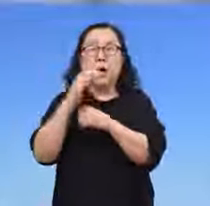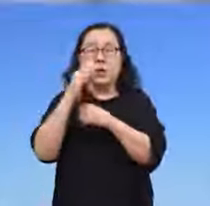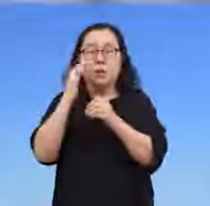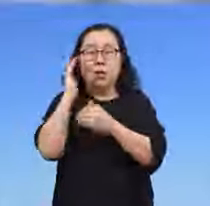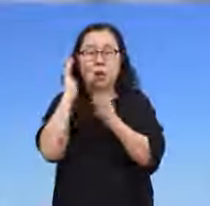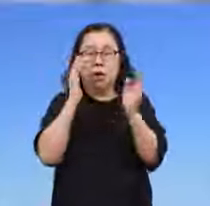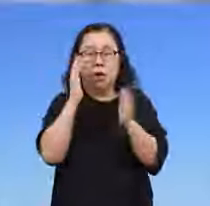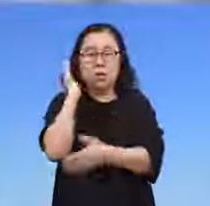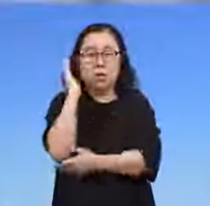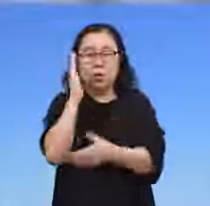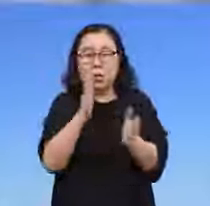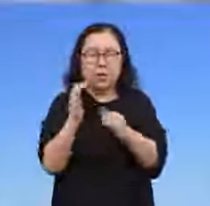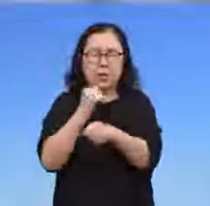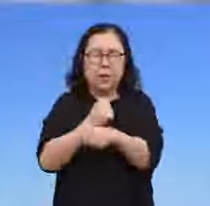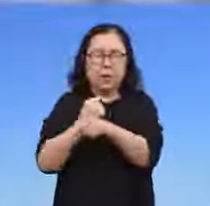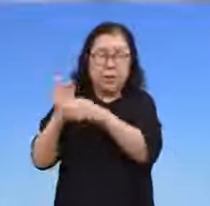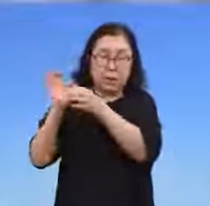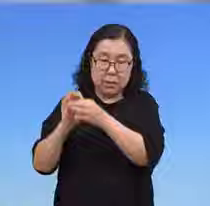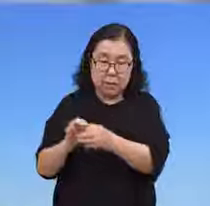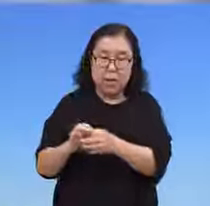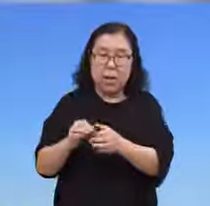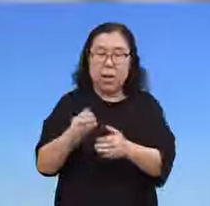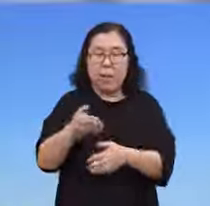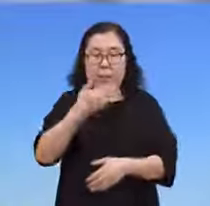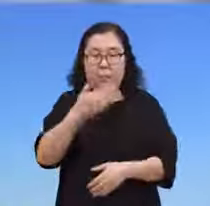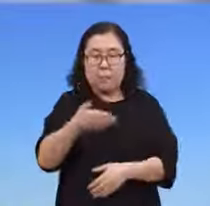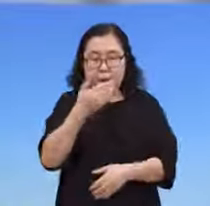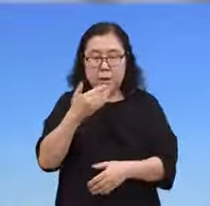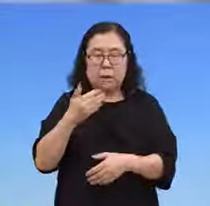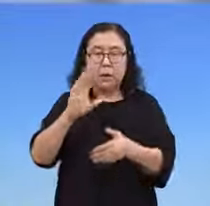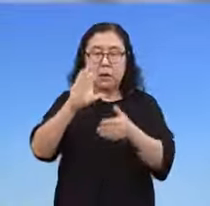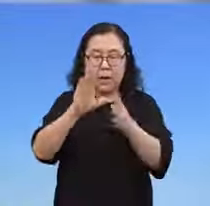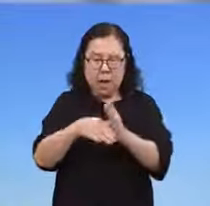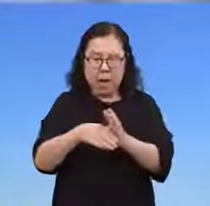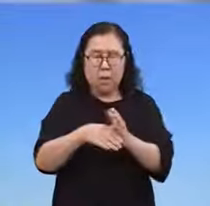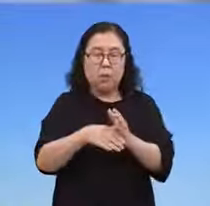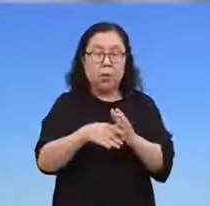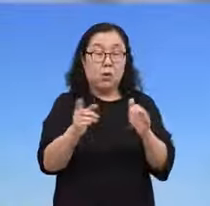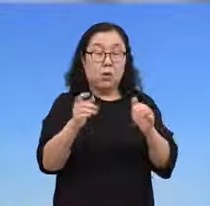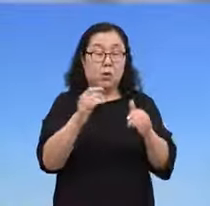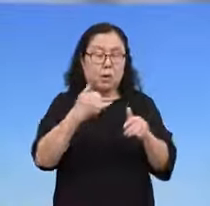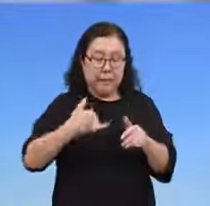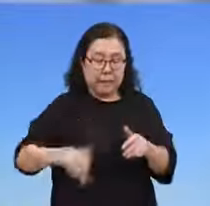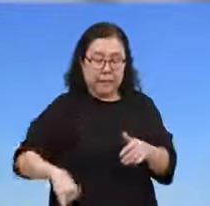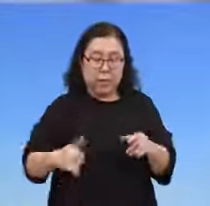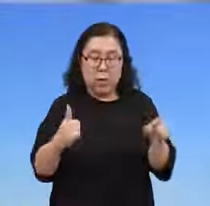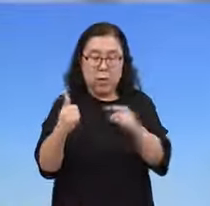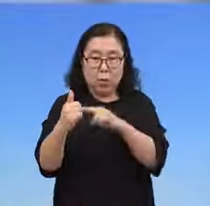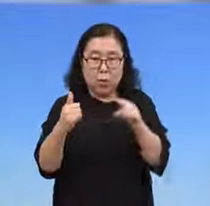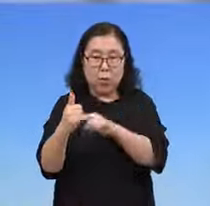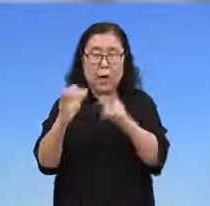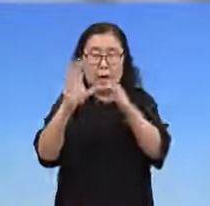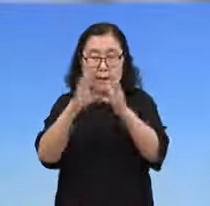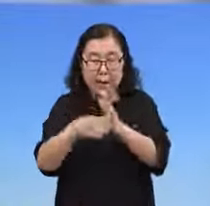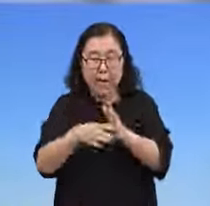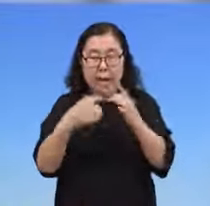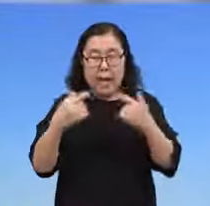설교 준비하면서, 밥을 먹으면서, 자녀를 교육하면서 항상 모든 기도와